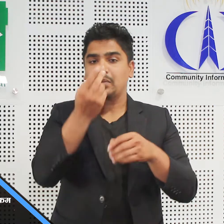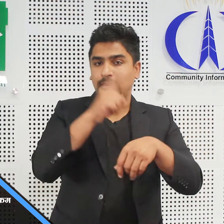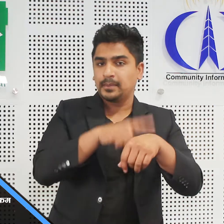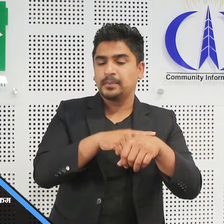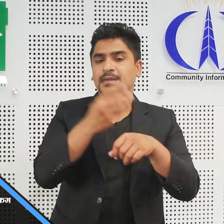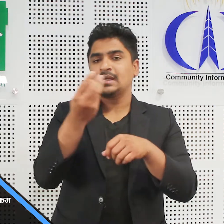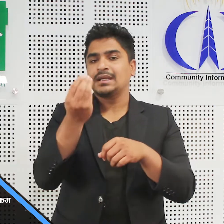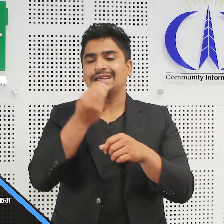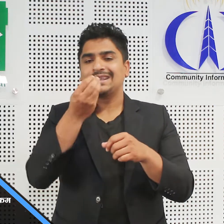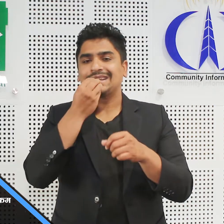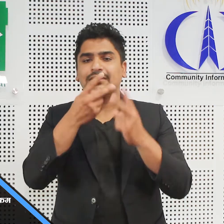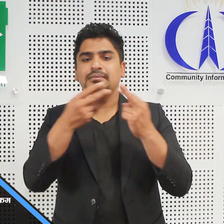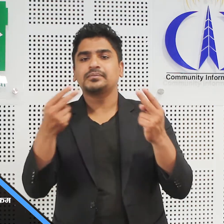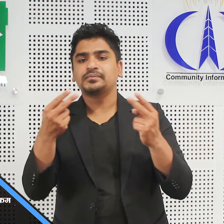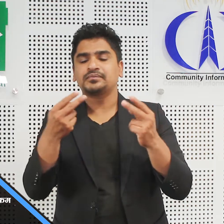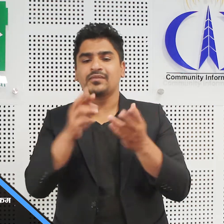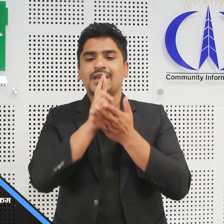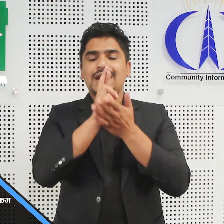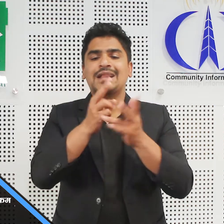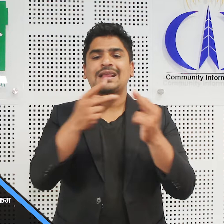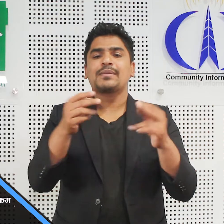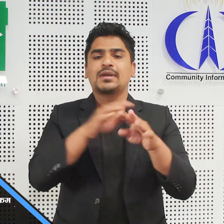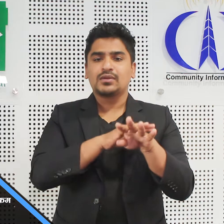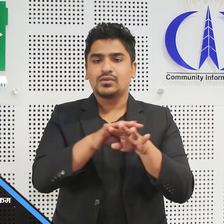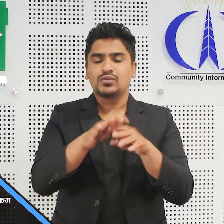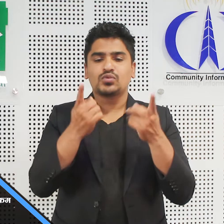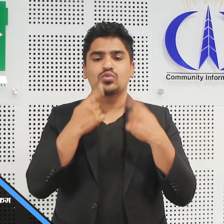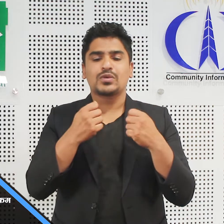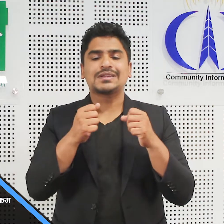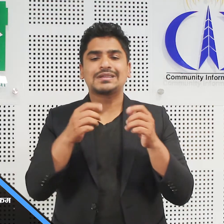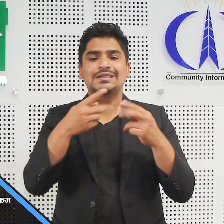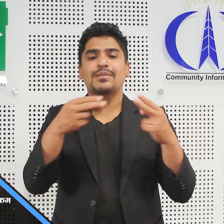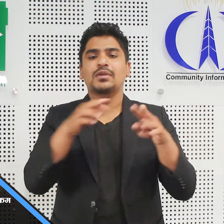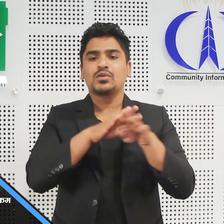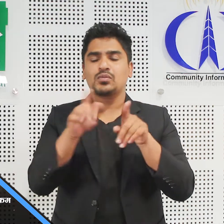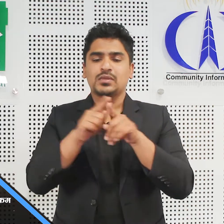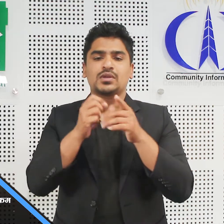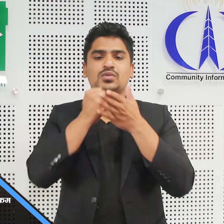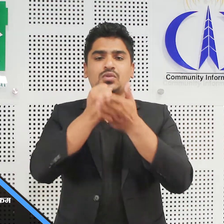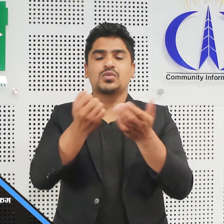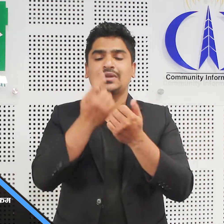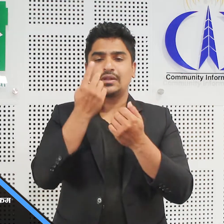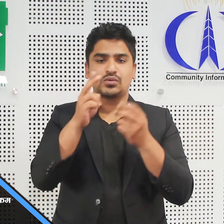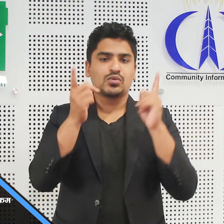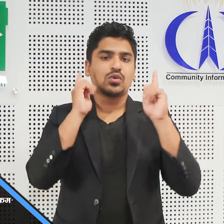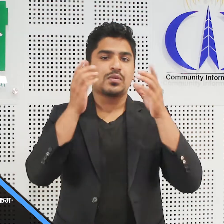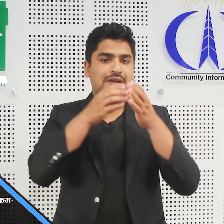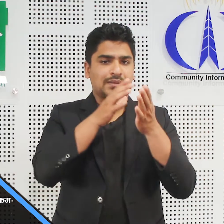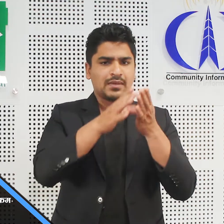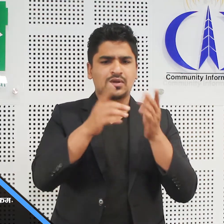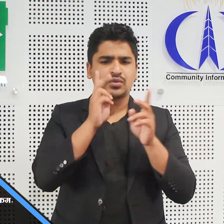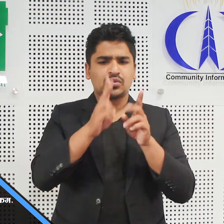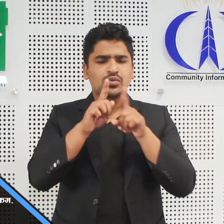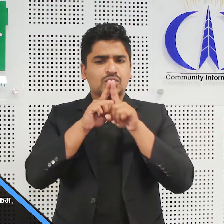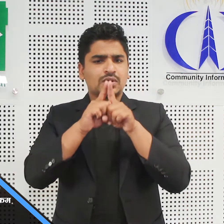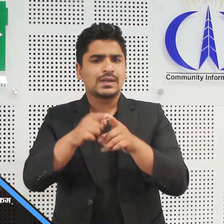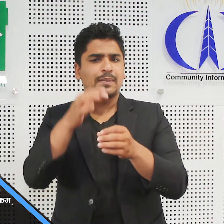बेलामा आफ्नो व्यवसायबाट चाहिँ आय आर्जनमा कमी भएको बेलामा केही खाद्यान्न लगायतहरू राहत सामग्री स्वास्थ्यसँग